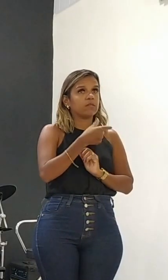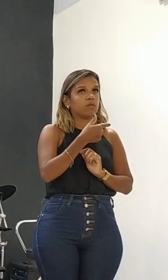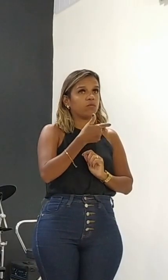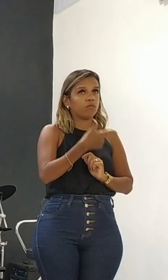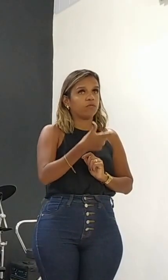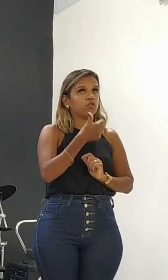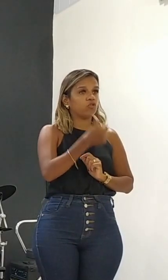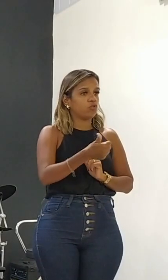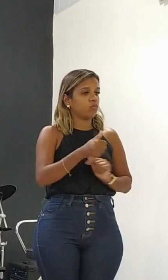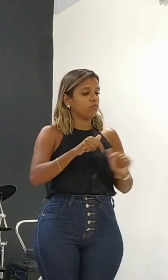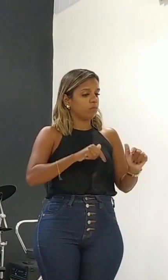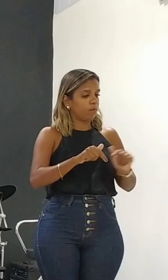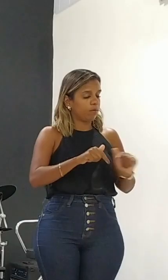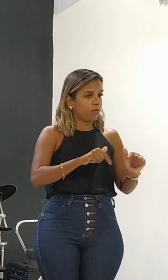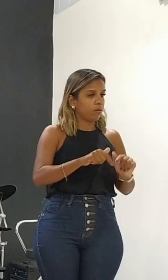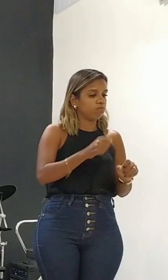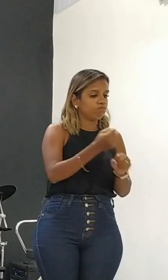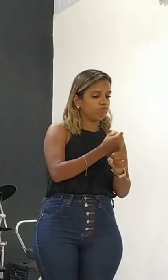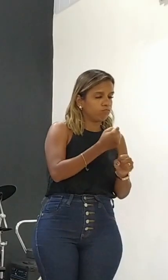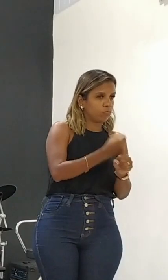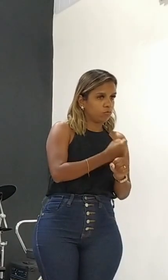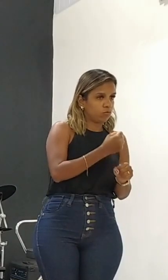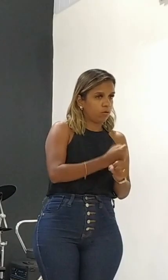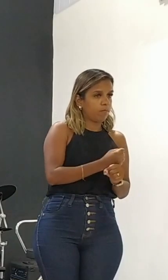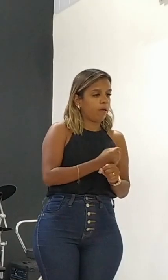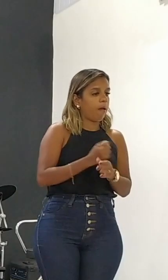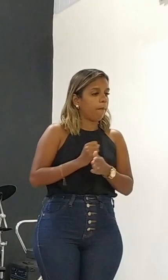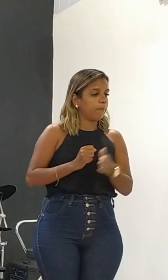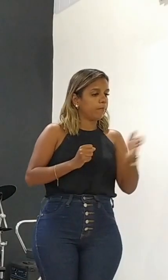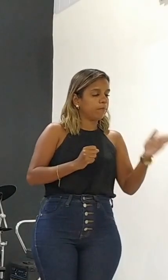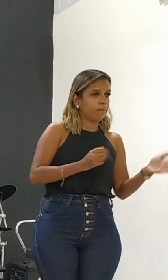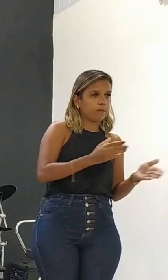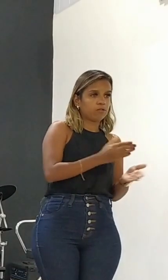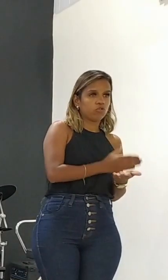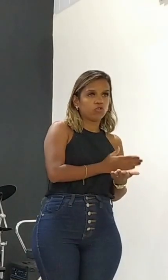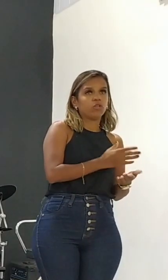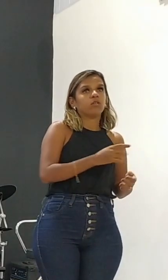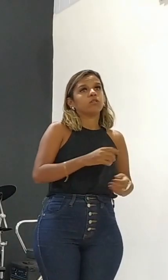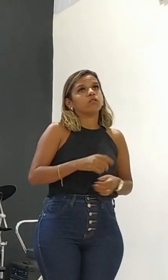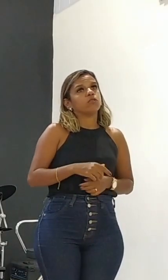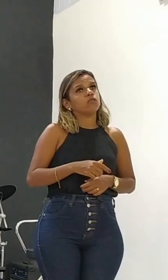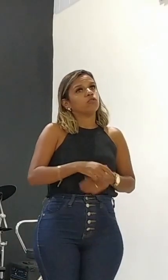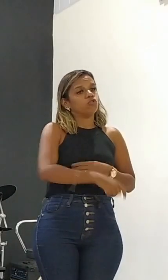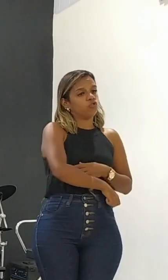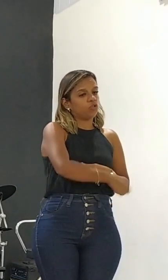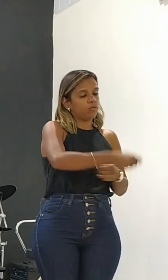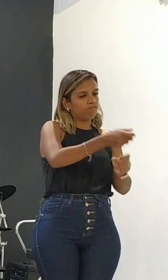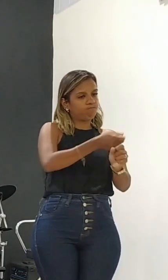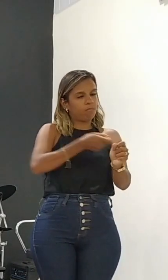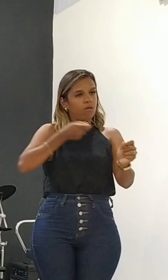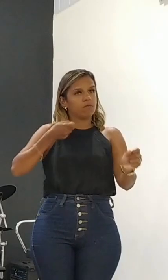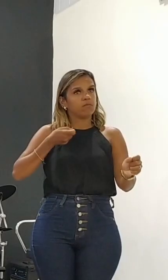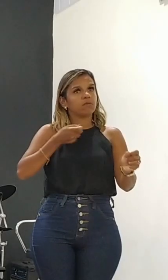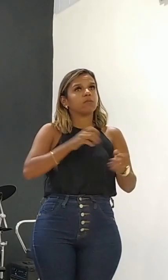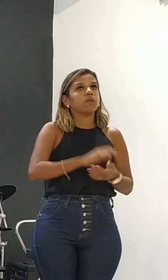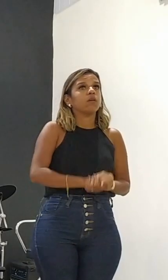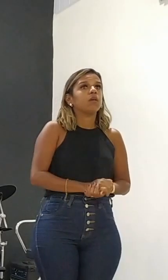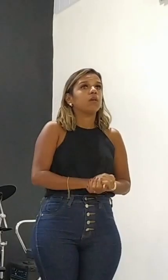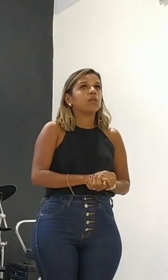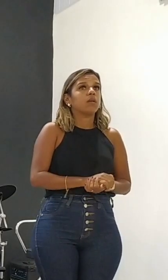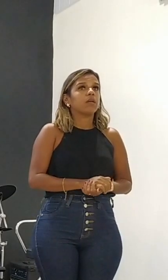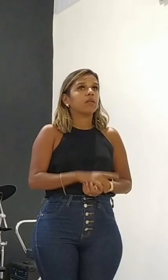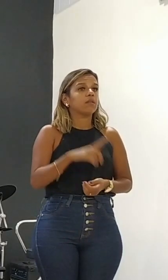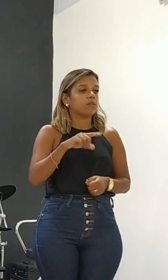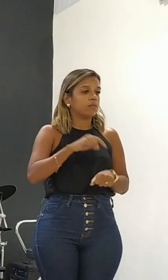na obra. Metade deles tinha as lanças, desde a subida da alva até o sair das estrelas. E também naquele